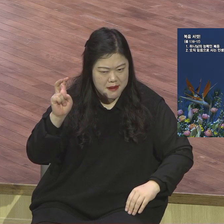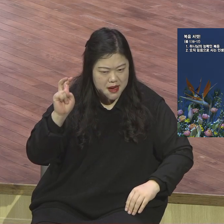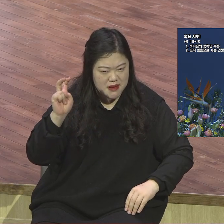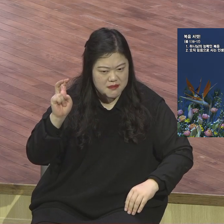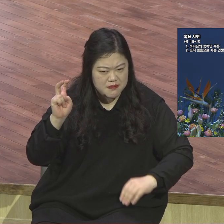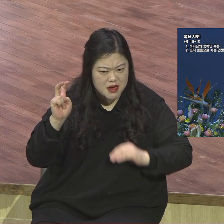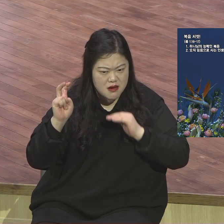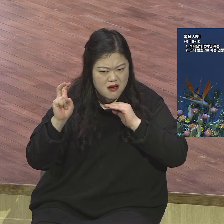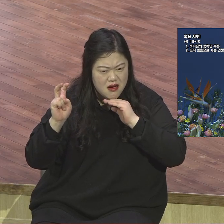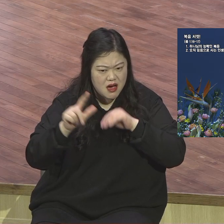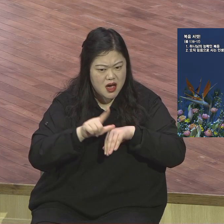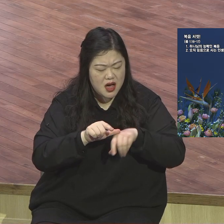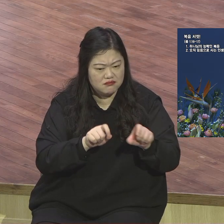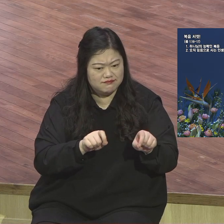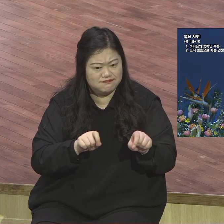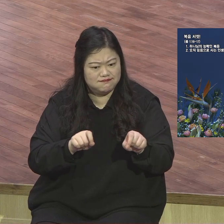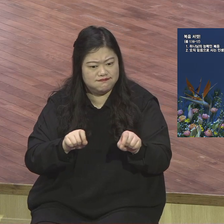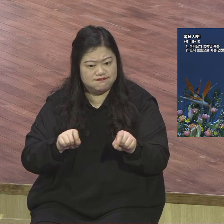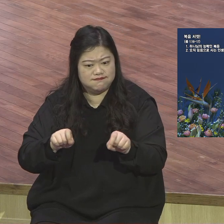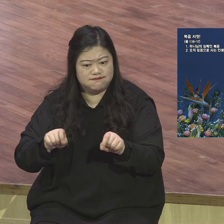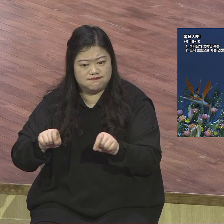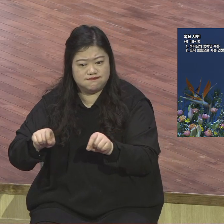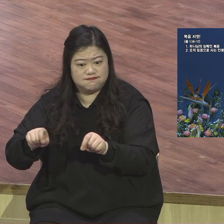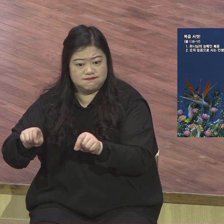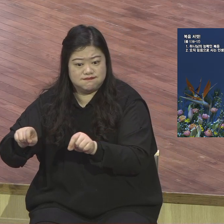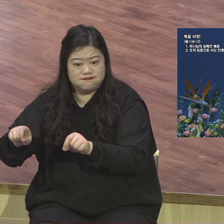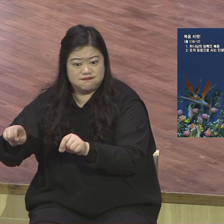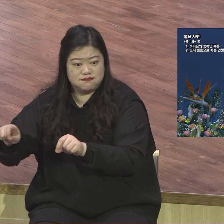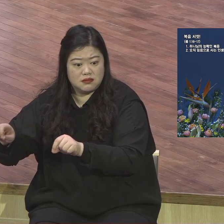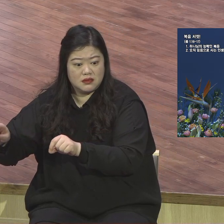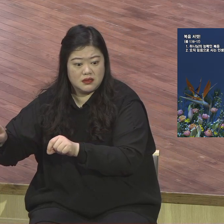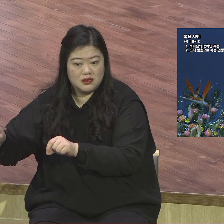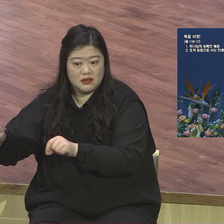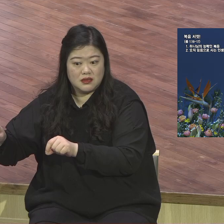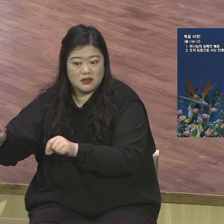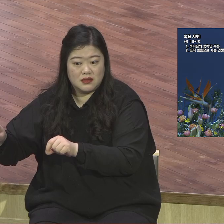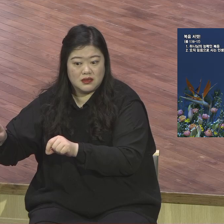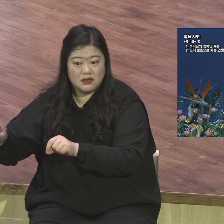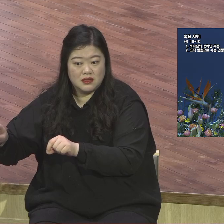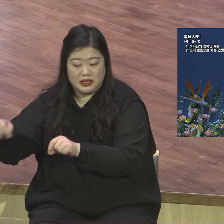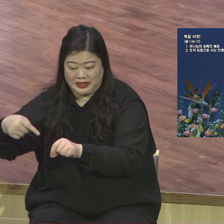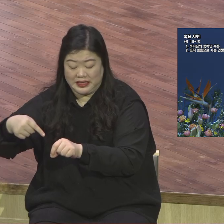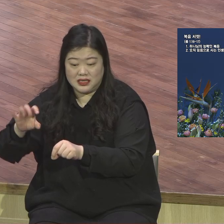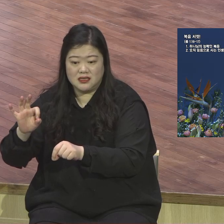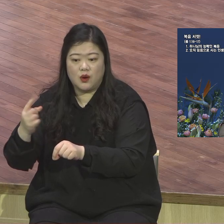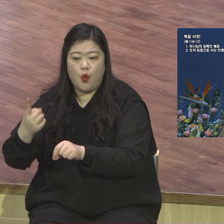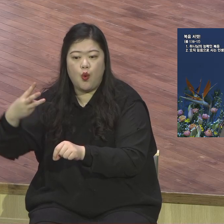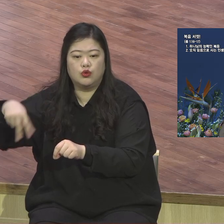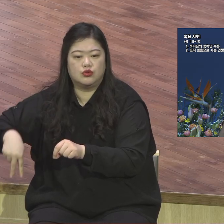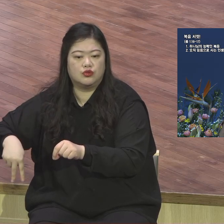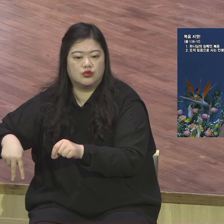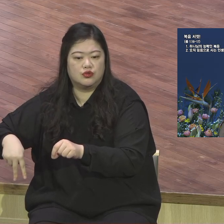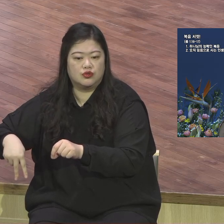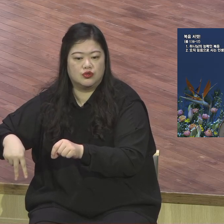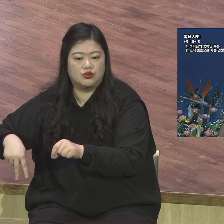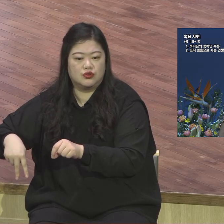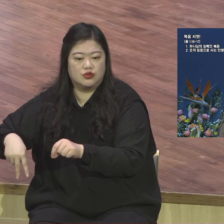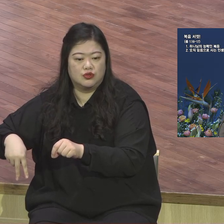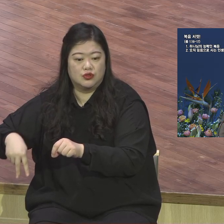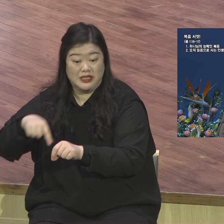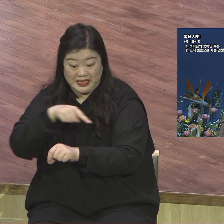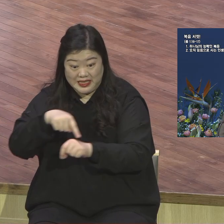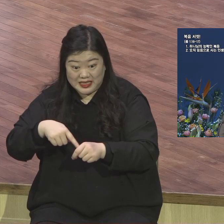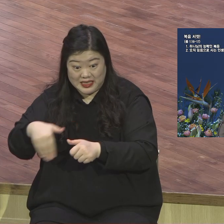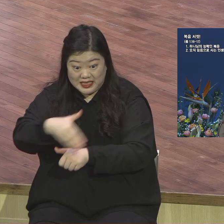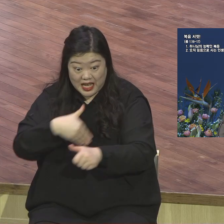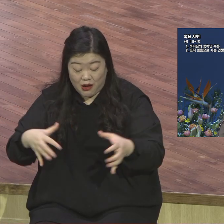늘어지면서 심각한 위기를 당하는, 그것을 매몰